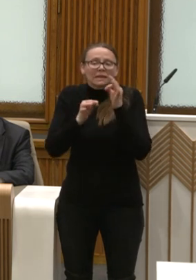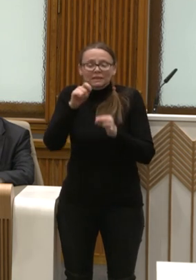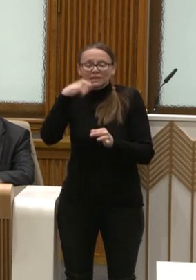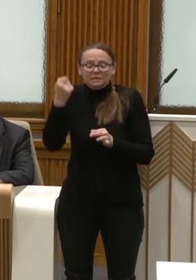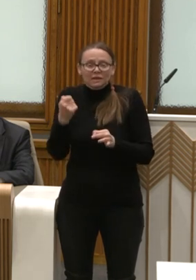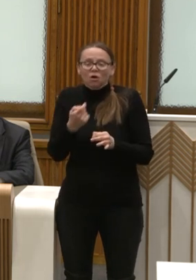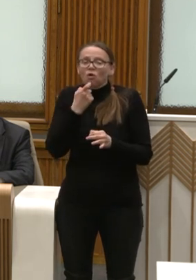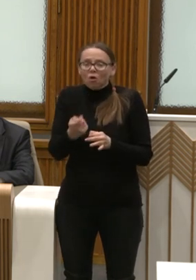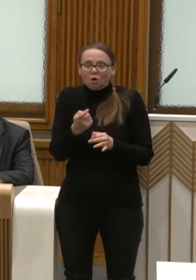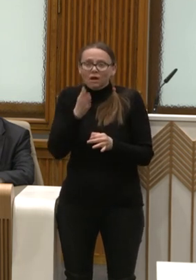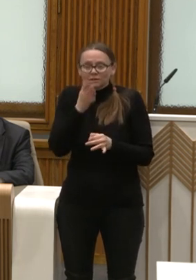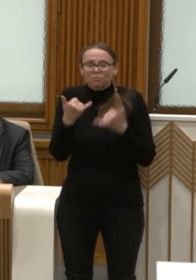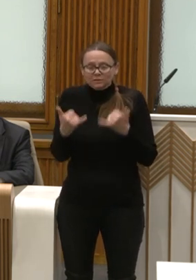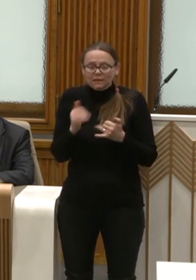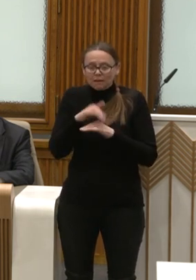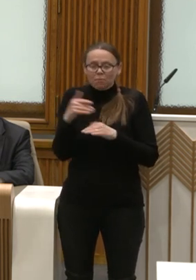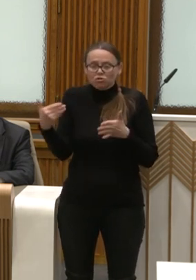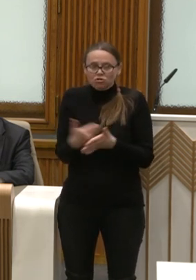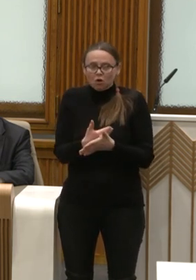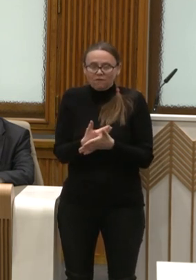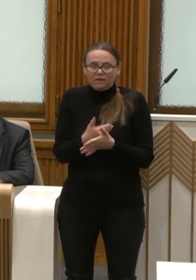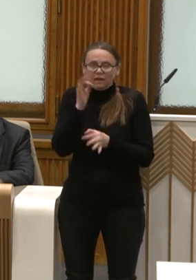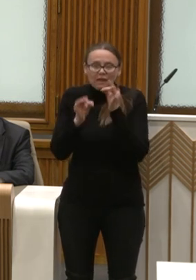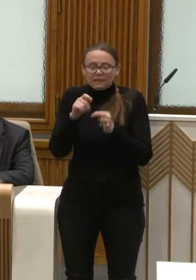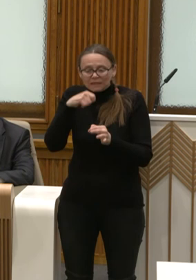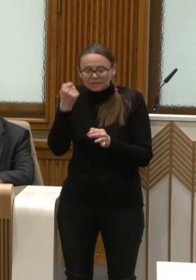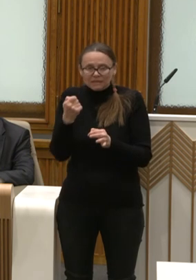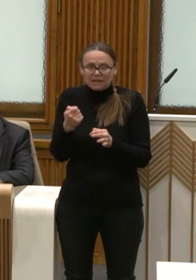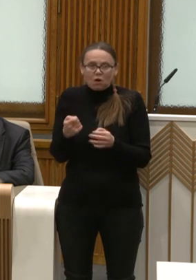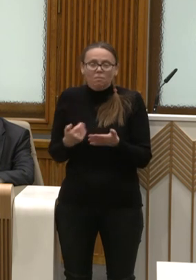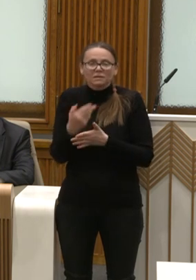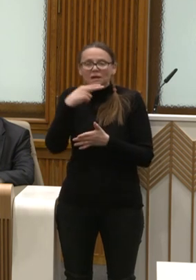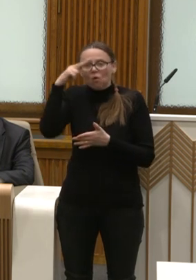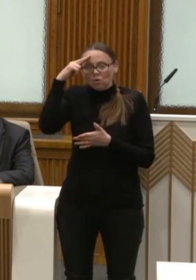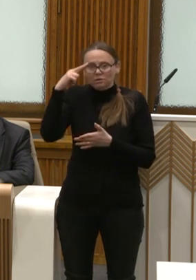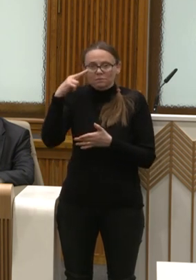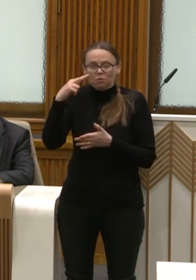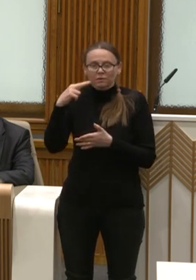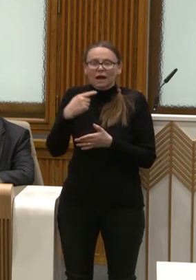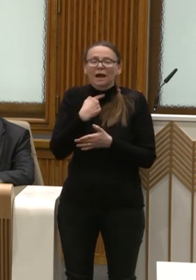bo zdaj po tej novi testiralo? Pa za gospoda Gantarja,